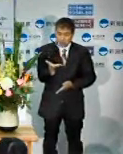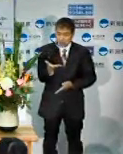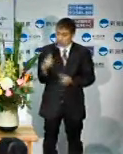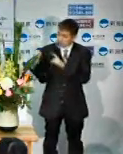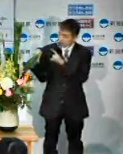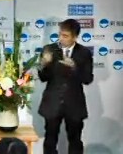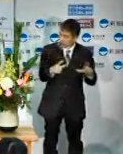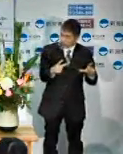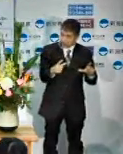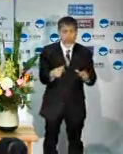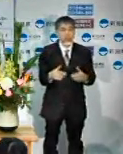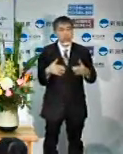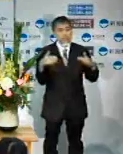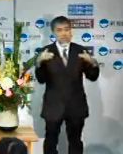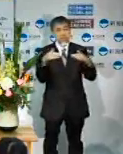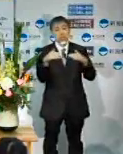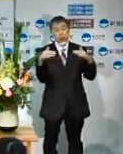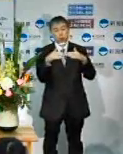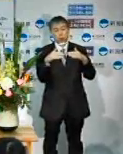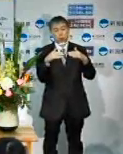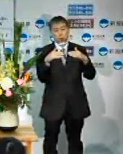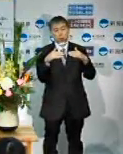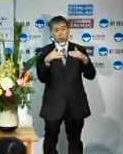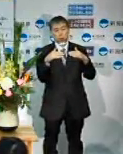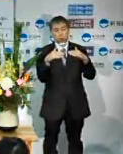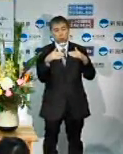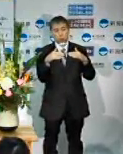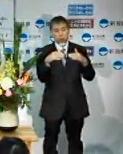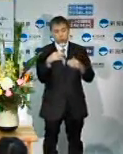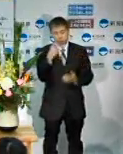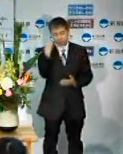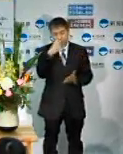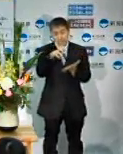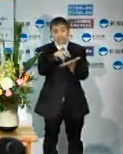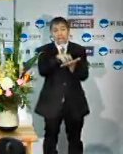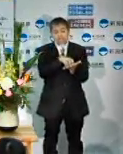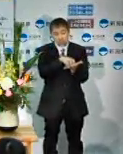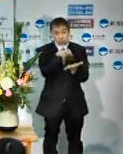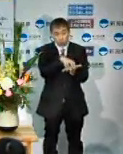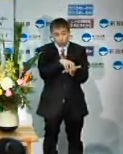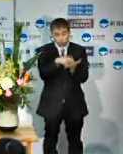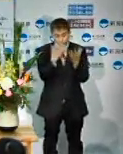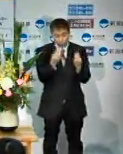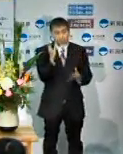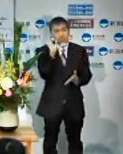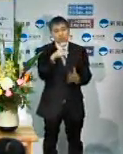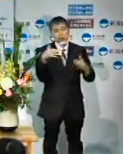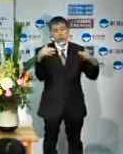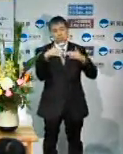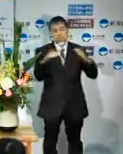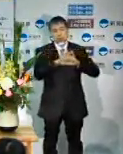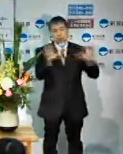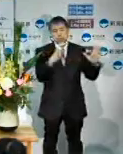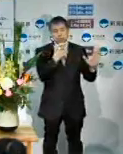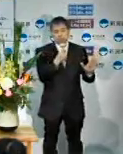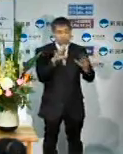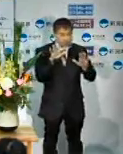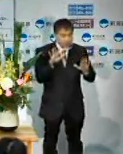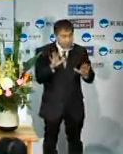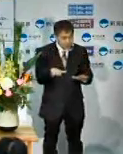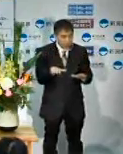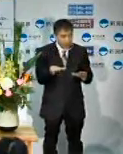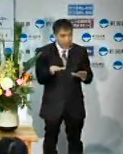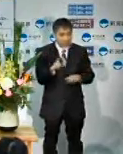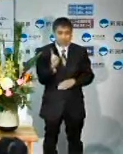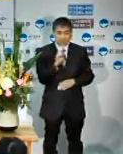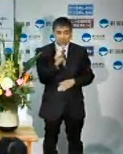ど、その議論は検証が終わってから議論を始めたいと思っています。だからしたがって今の段階で